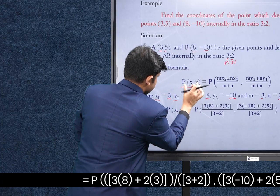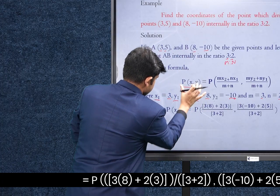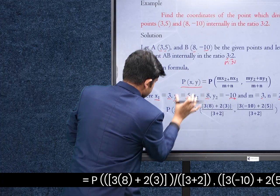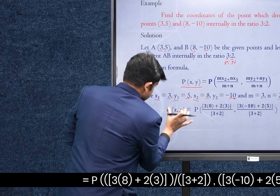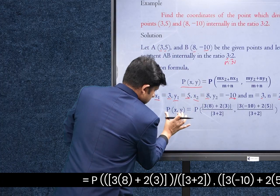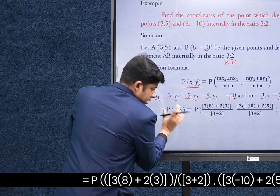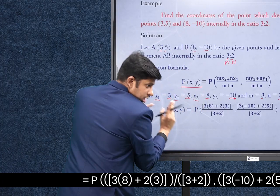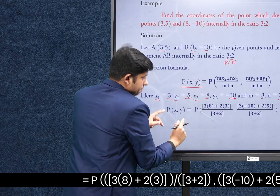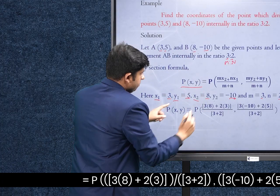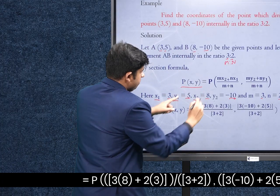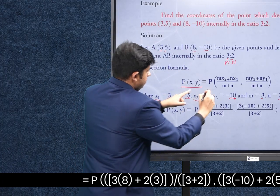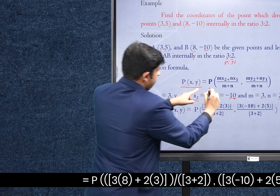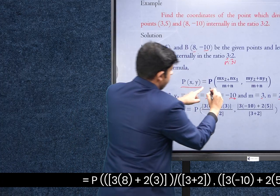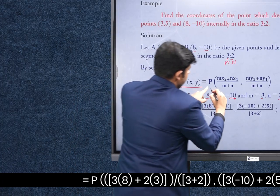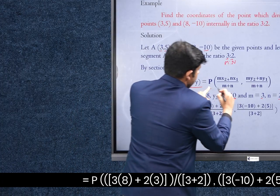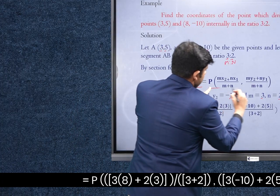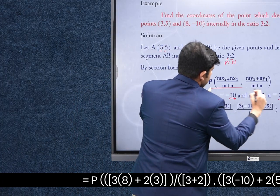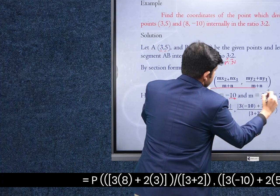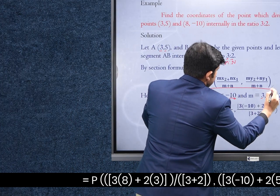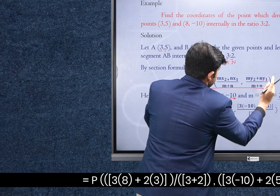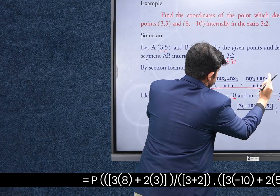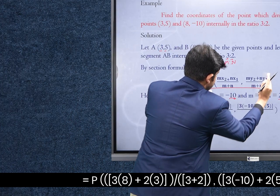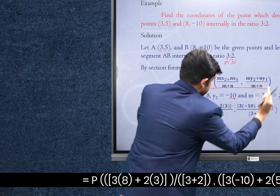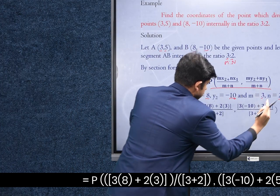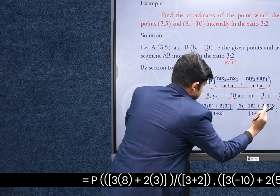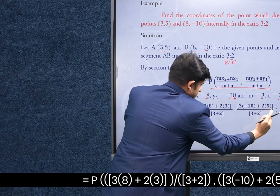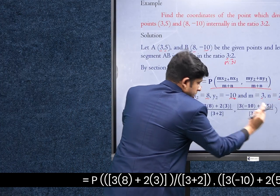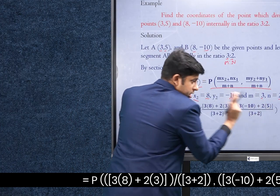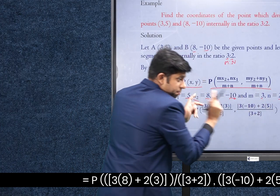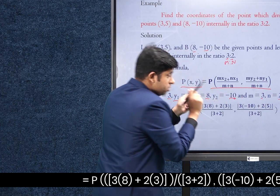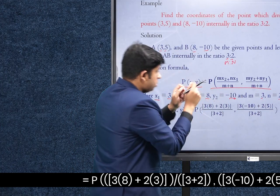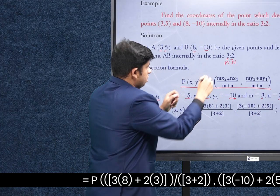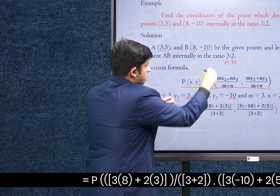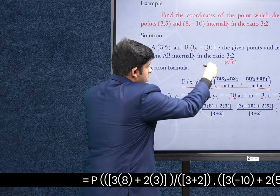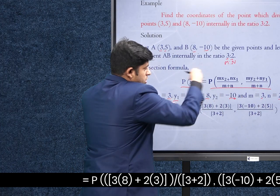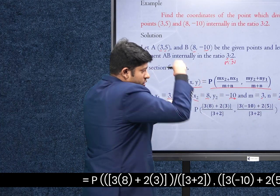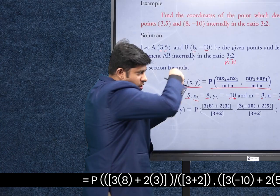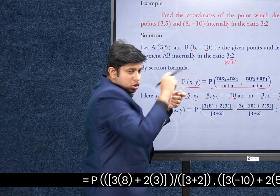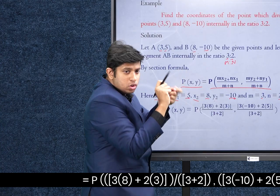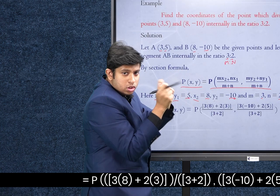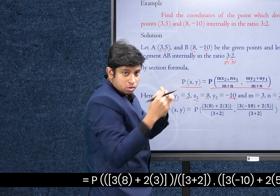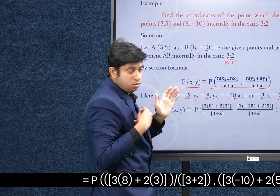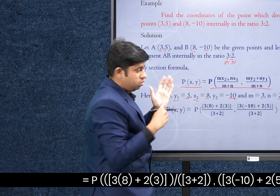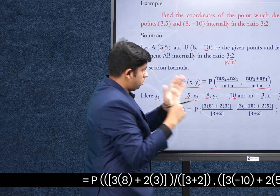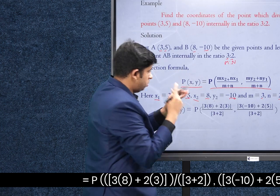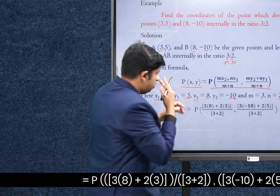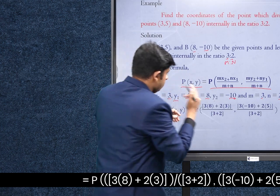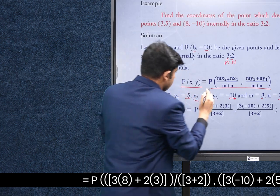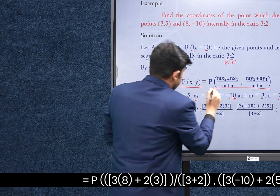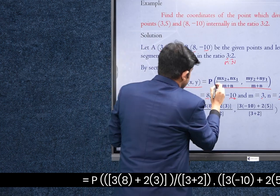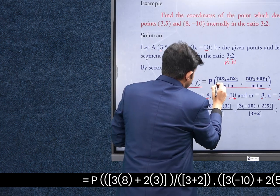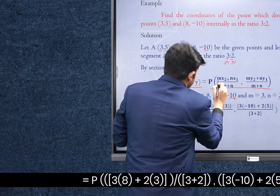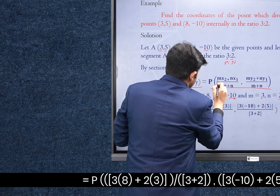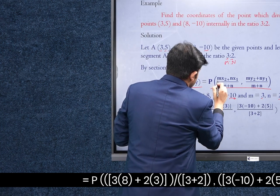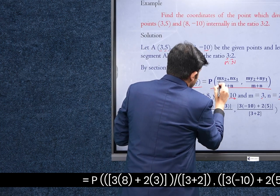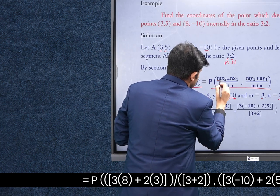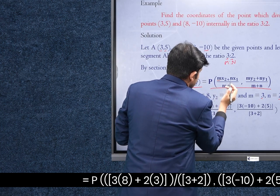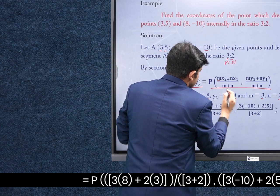3 அடைப்புக்குறிக்குள் 8 கூட்டல் 2 அடைப்புக்குறிக்குள் 3 கீழ்க்கோடு